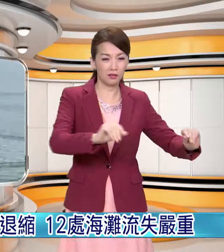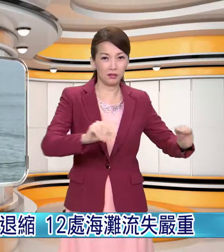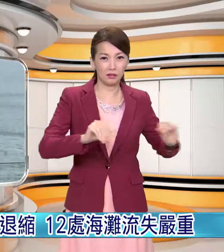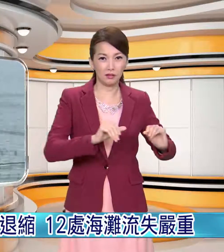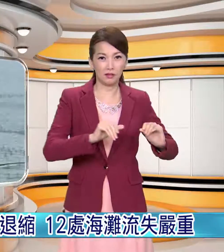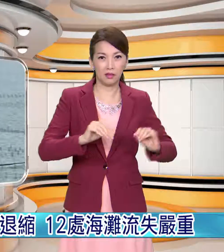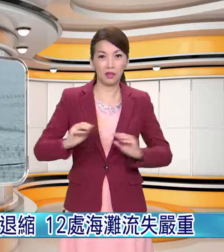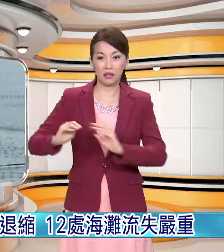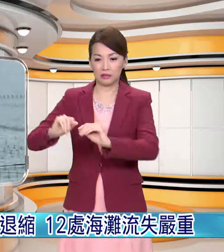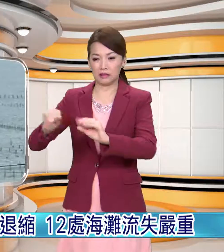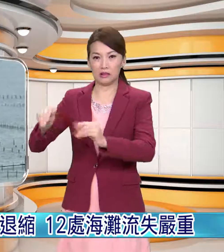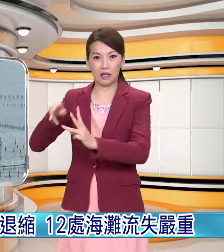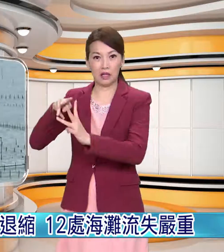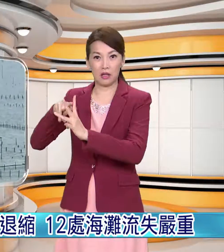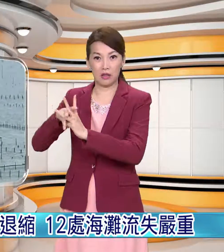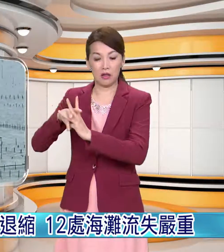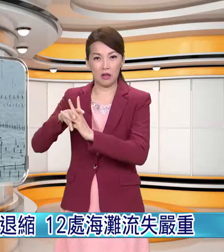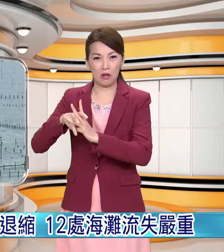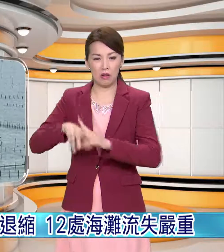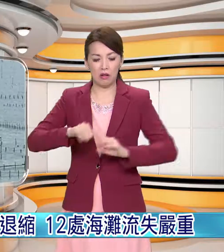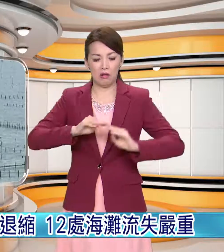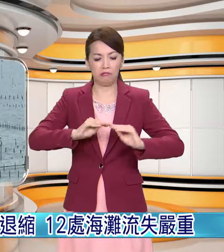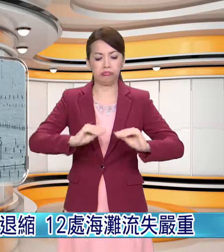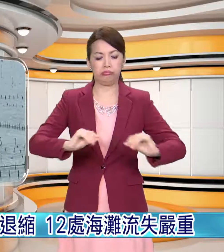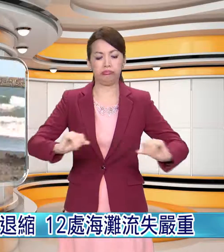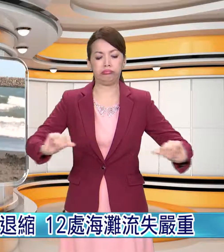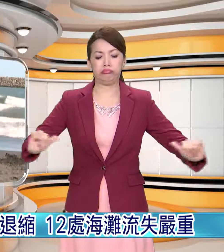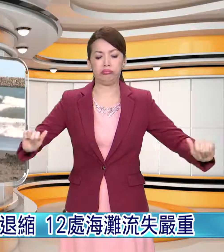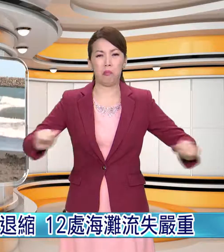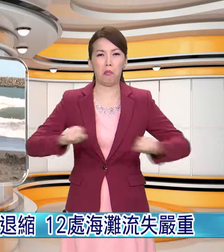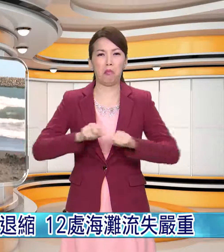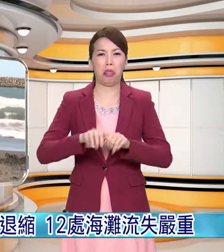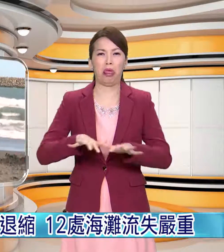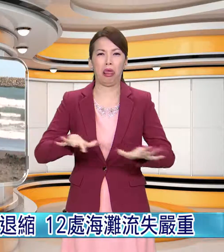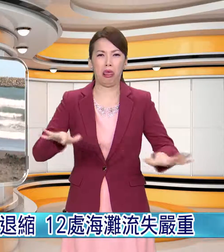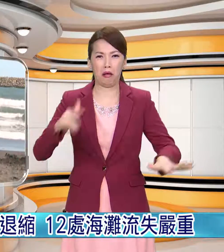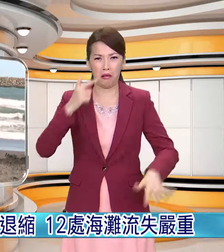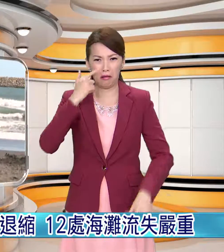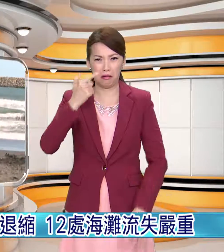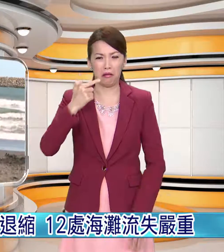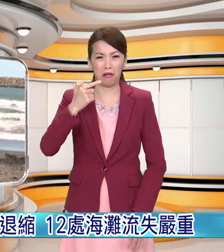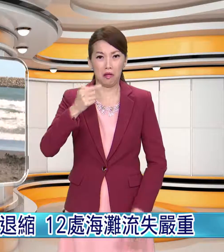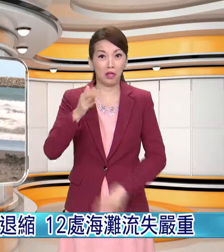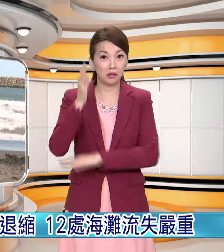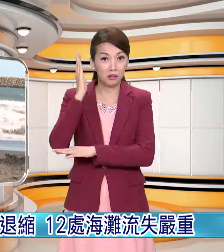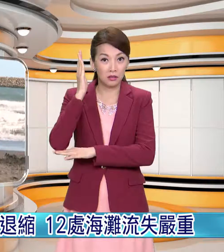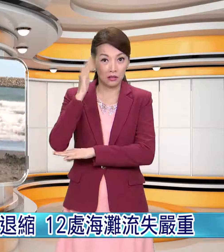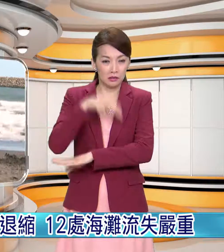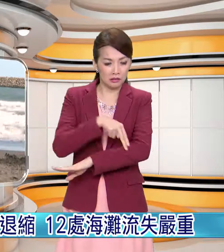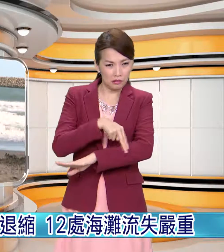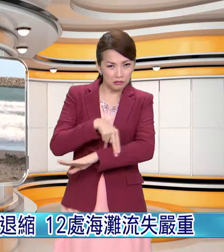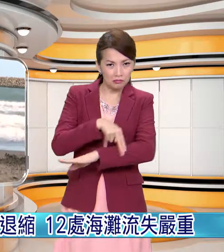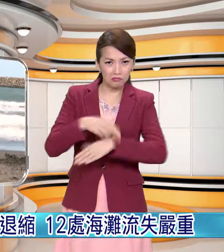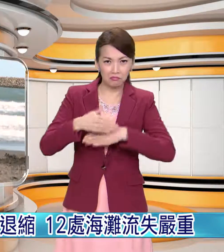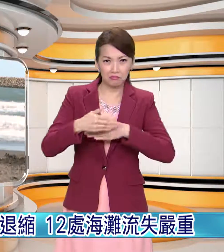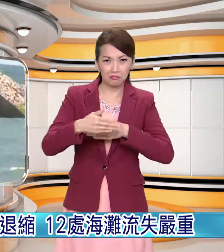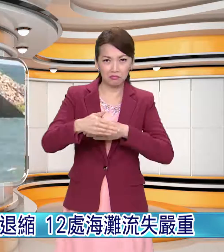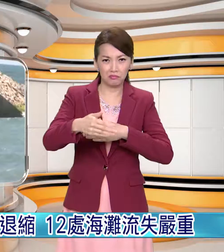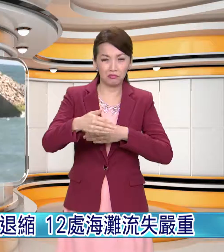滩和沙洲严重流失。虽然政府计划性养滩，但有时候